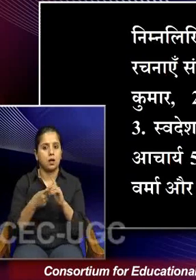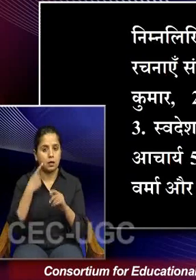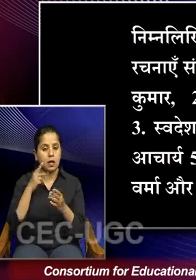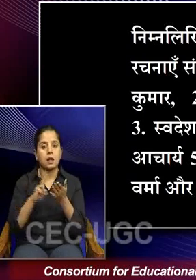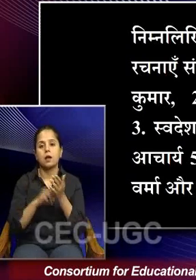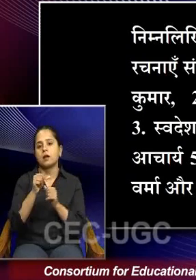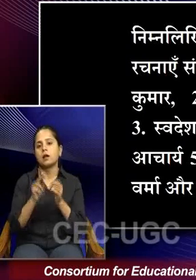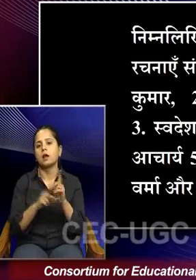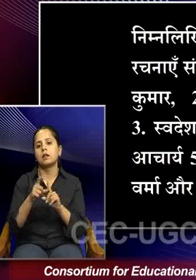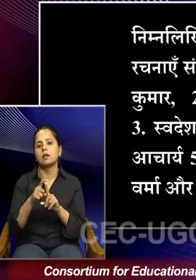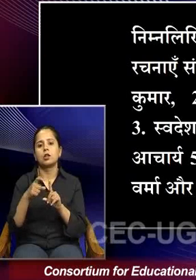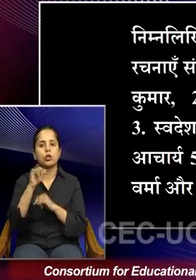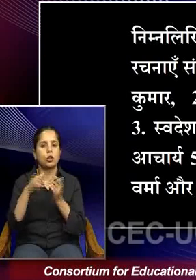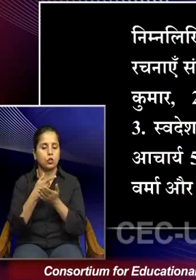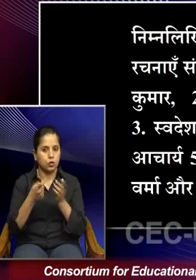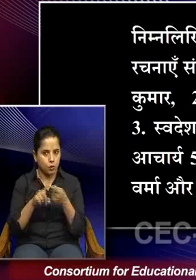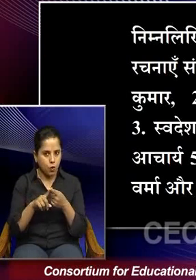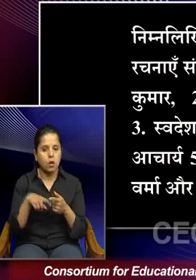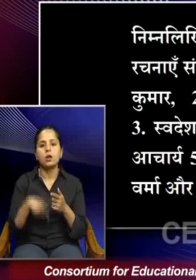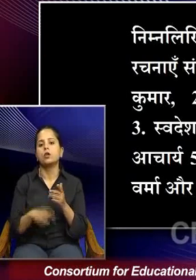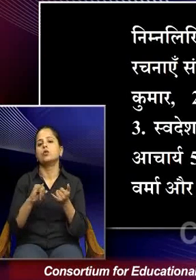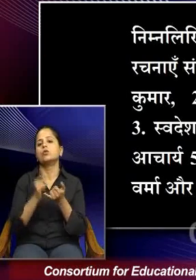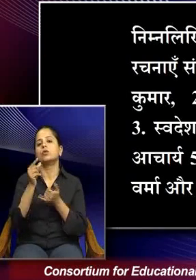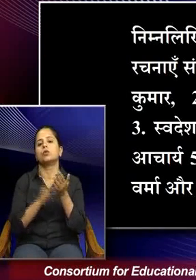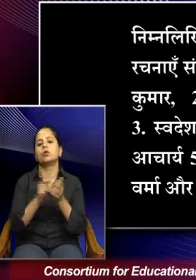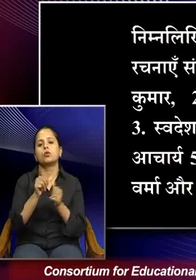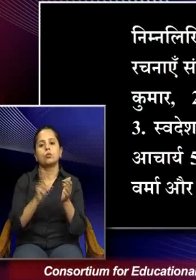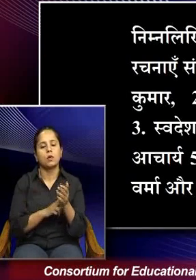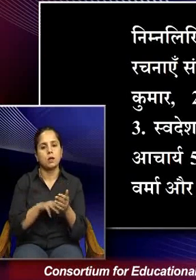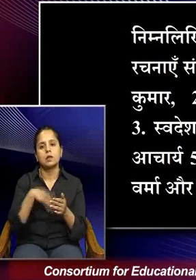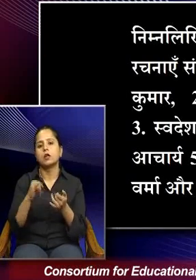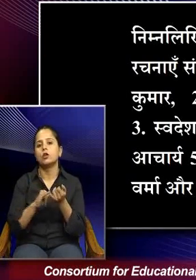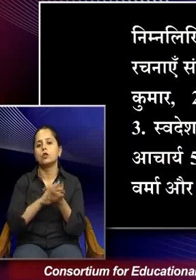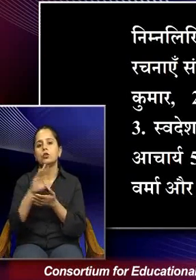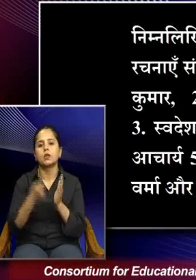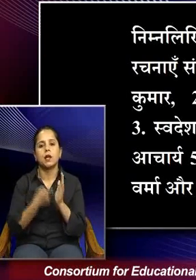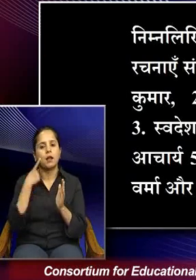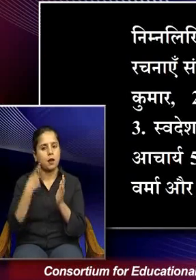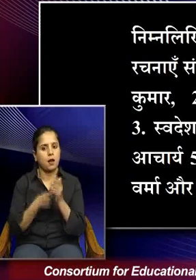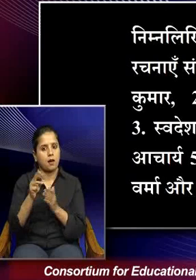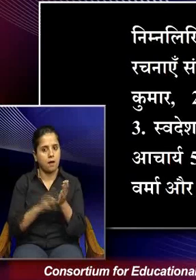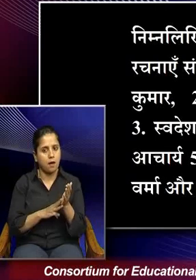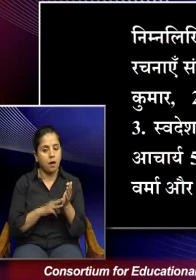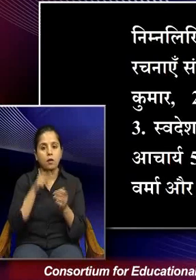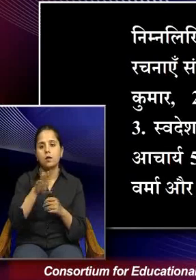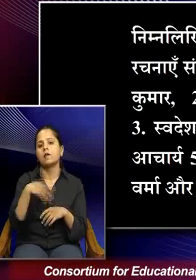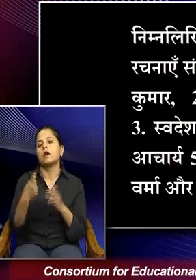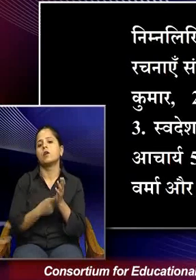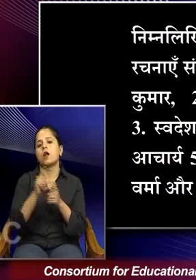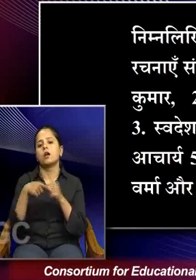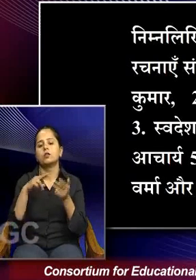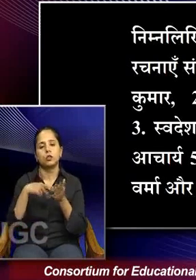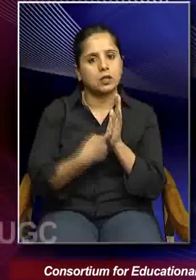आचार्य सुमन राज्य श्री राम वर्मा और राजेंद्र किशोर